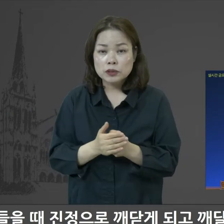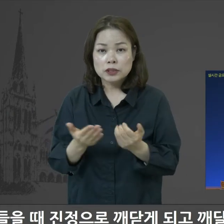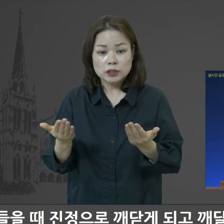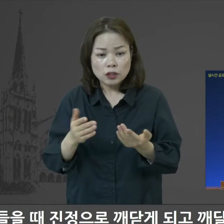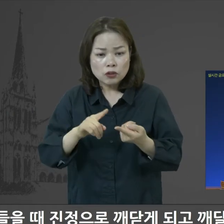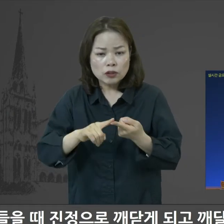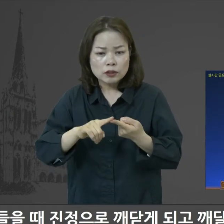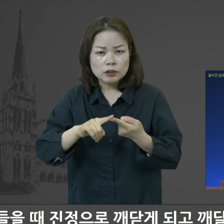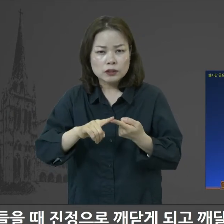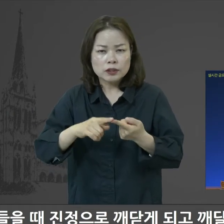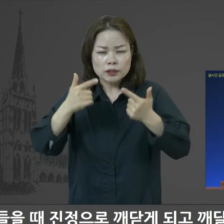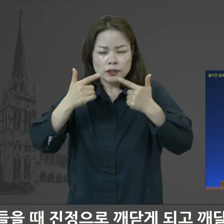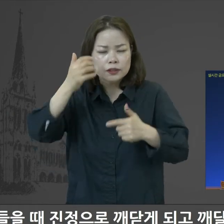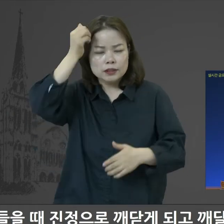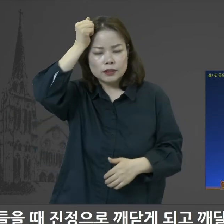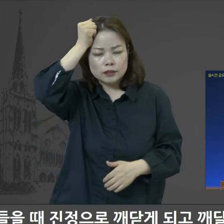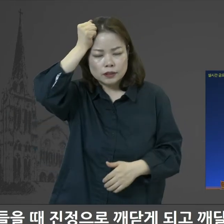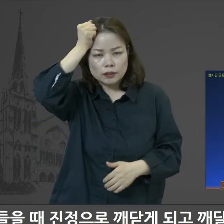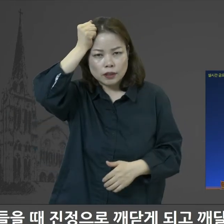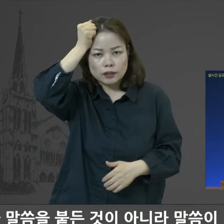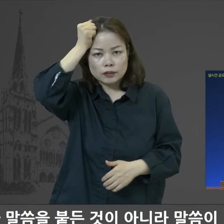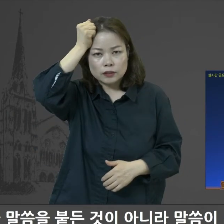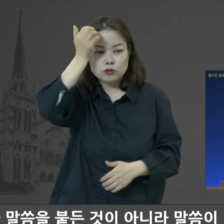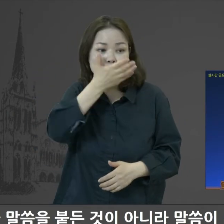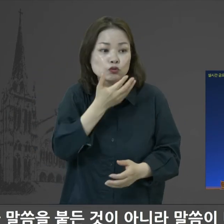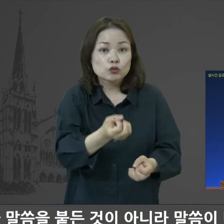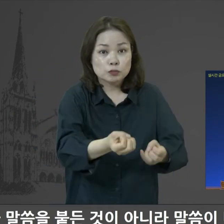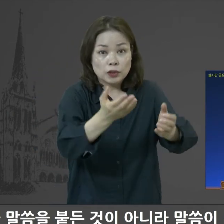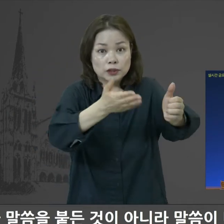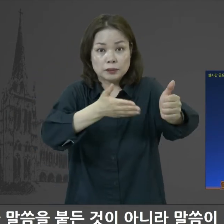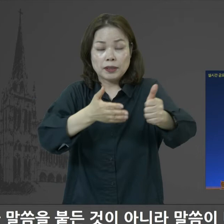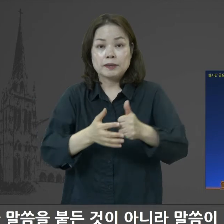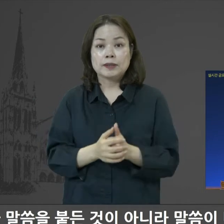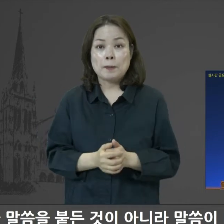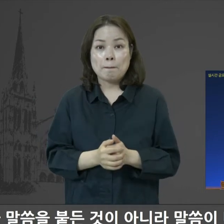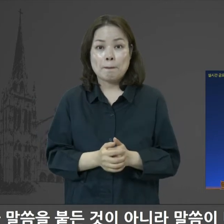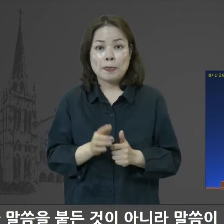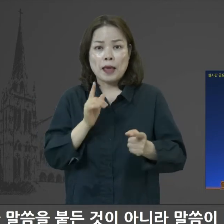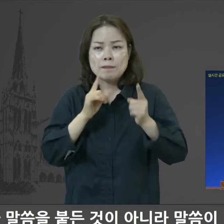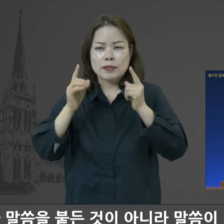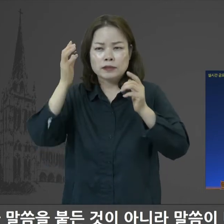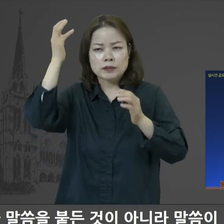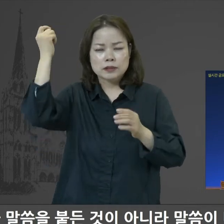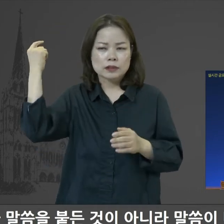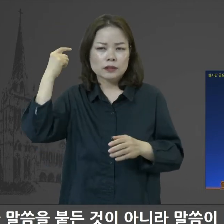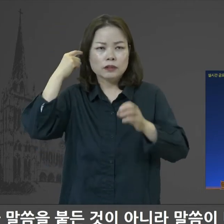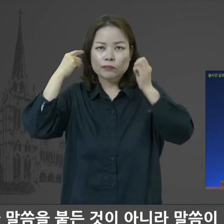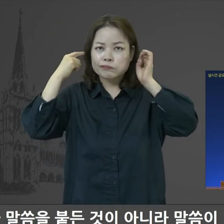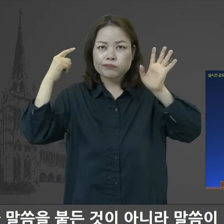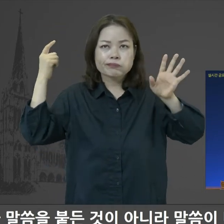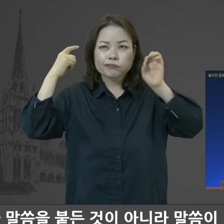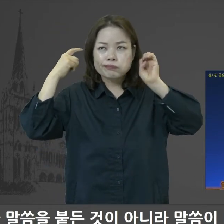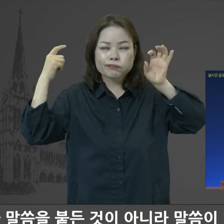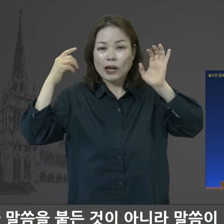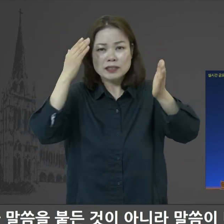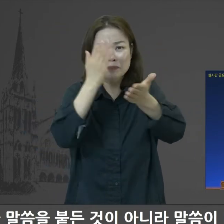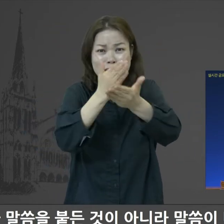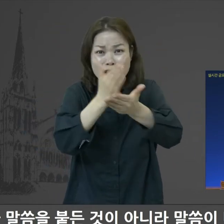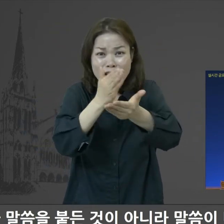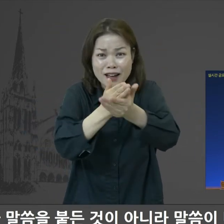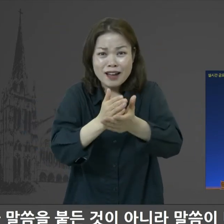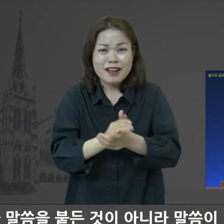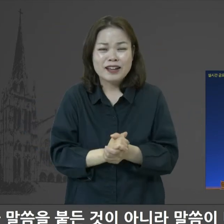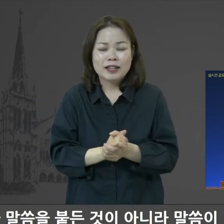역사를 늘 경험하시는 축복이 임하시기를 바랍니다. 말씀을 그냥 귀로만 듣고 흘려보내는 게 아니라요,